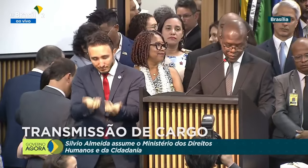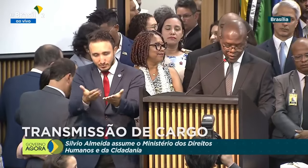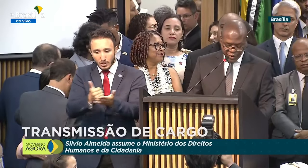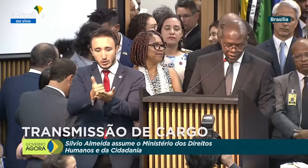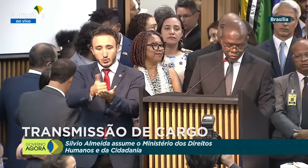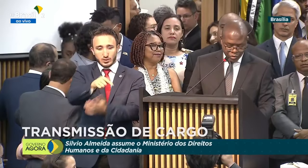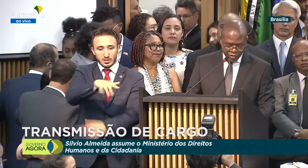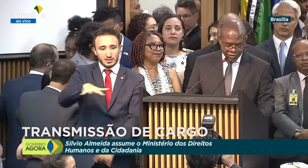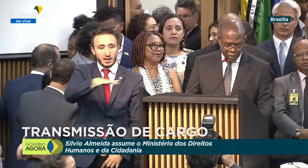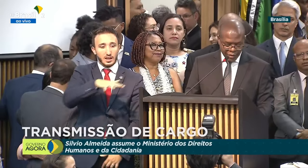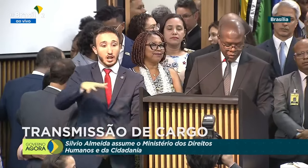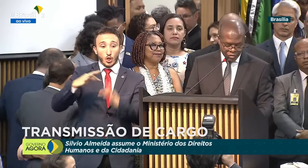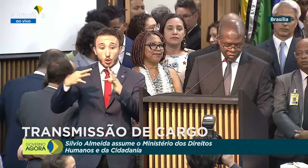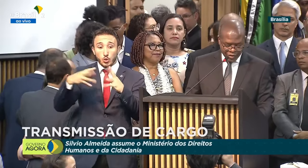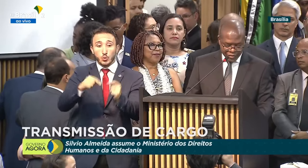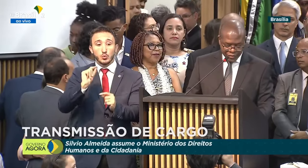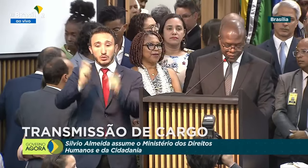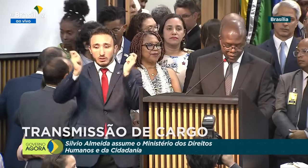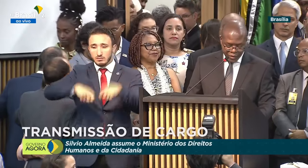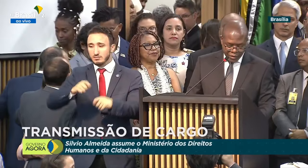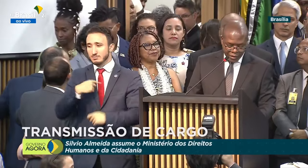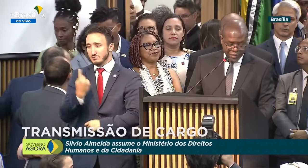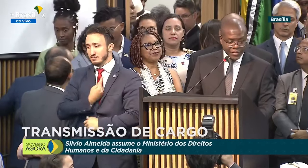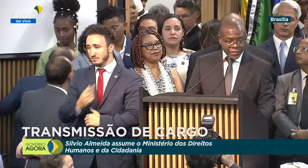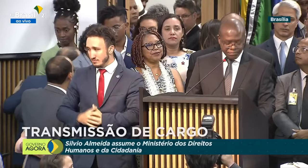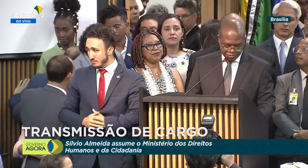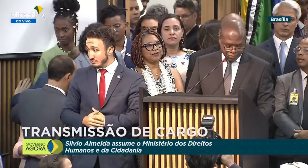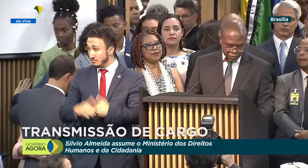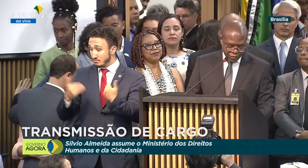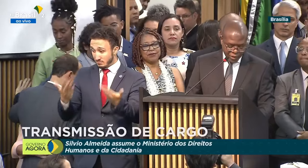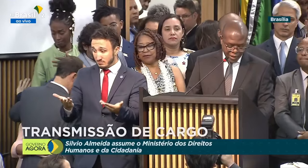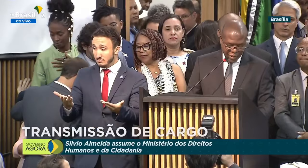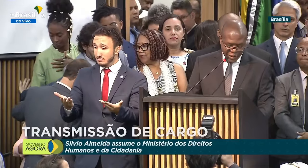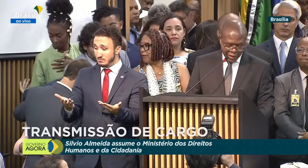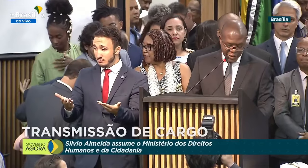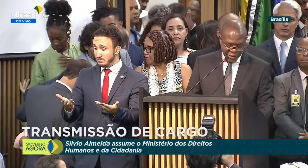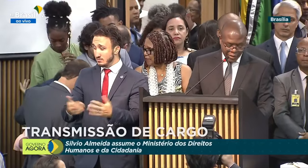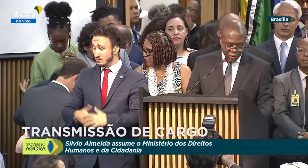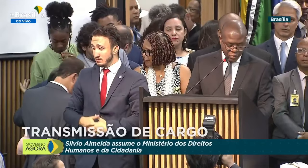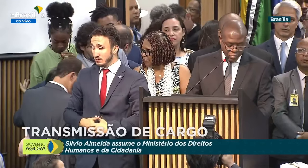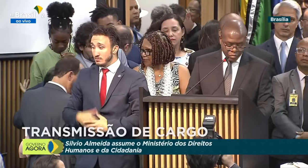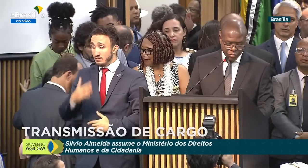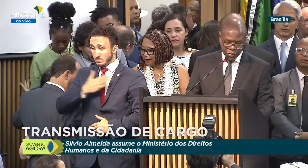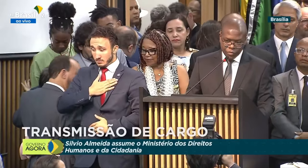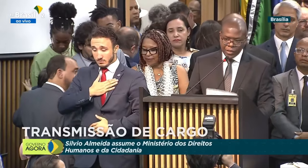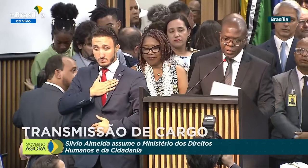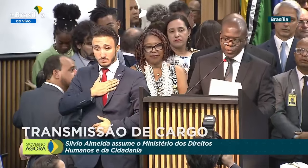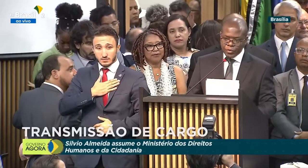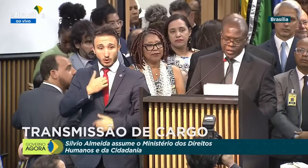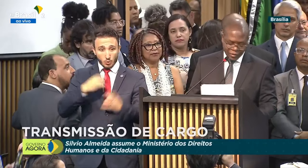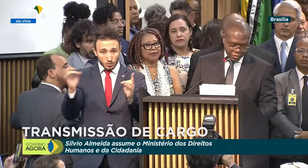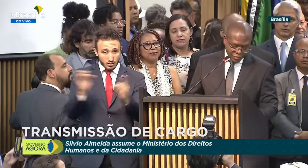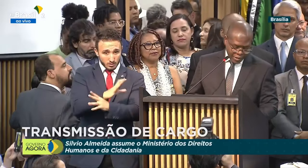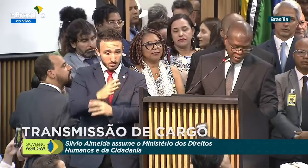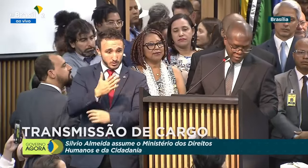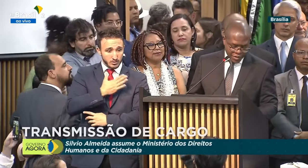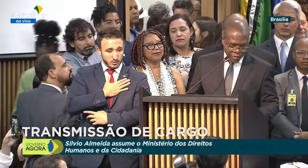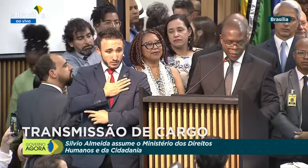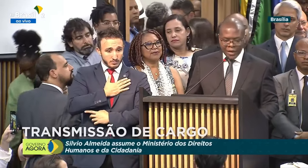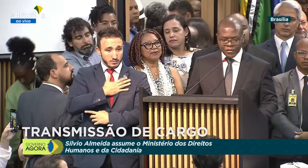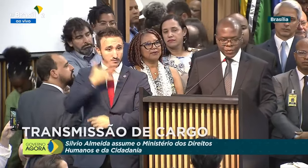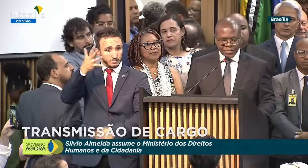nesse campo em tudo que estiver ao nosso alcance assim eu eu termino portanto